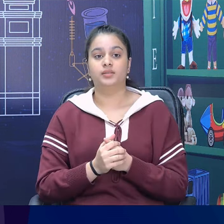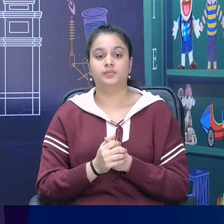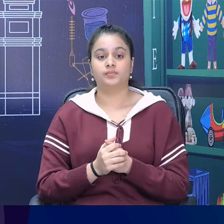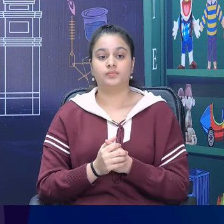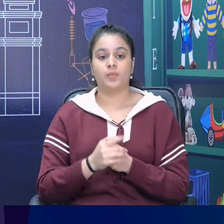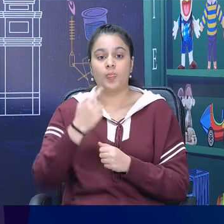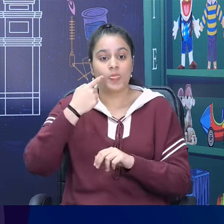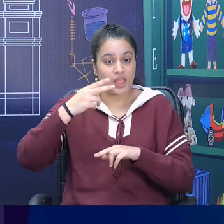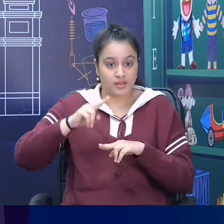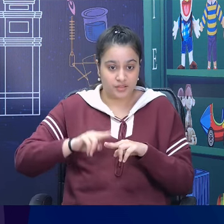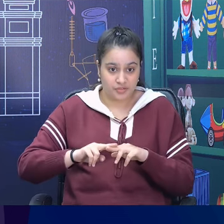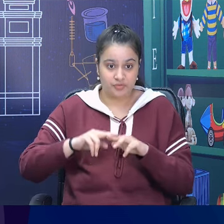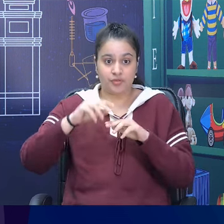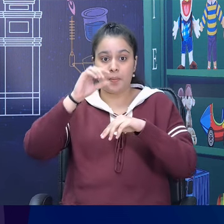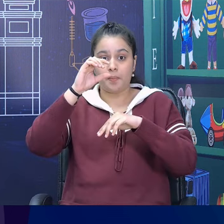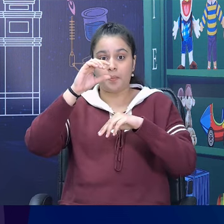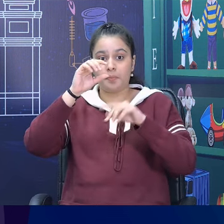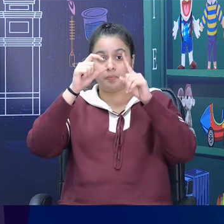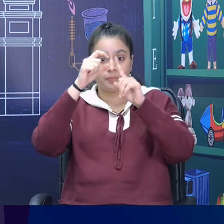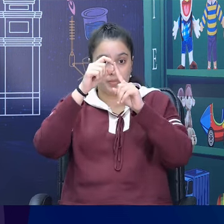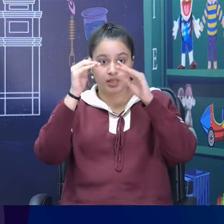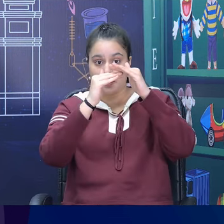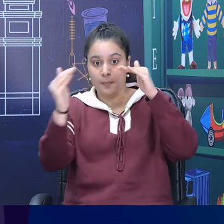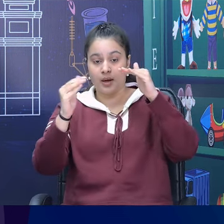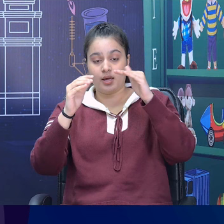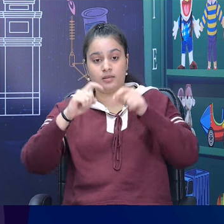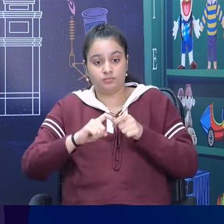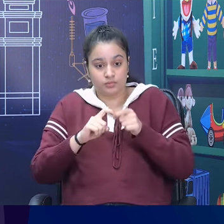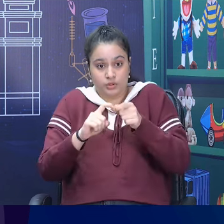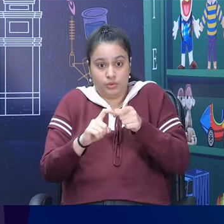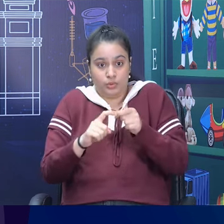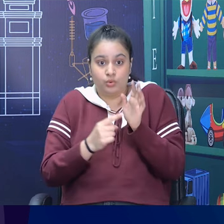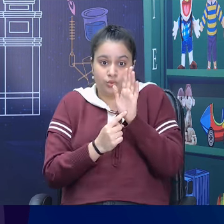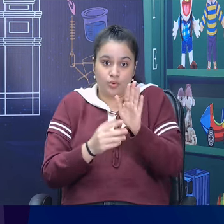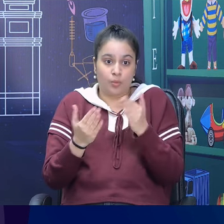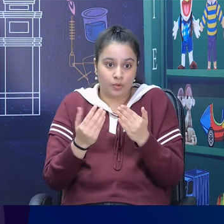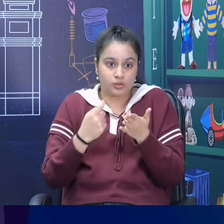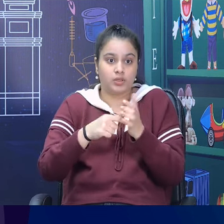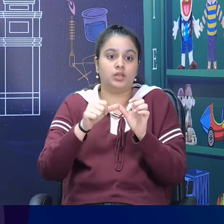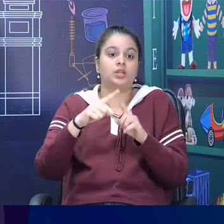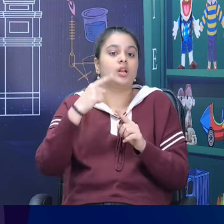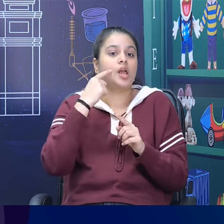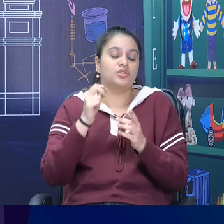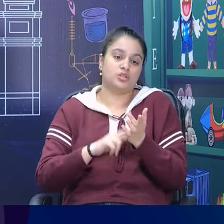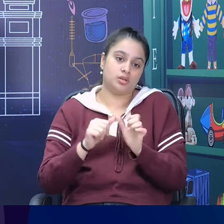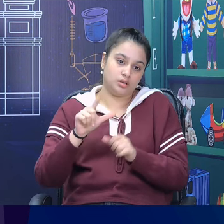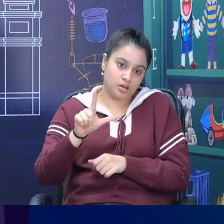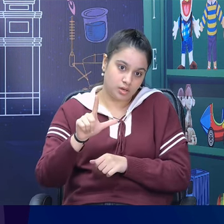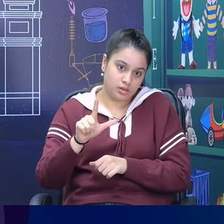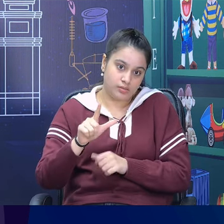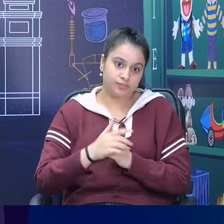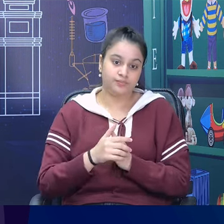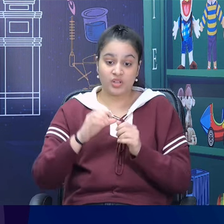हम किसी नंबर को p बा क की फॉर्म में रिप्रेजेंट कर पाते हैं तो वो नंबर एक रेशनल नंबर है पर कंडीशन है q नेवर इक्वल